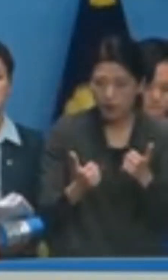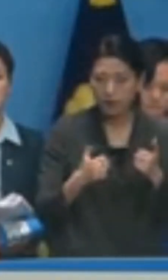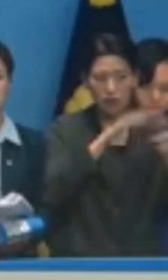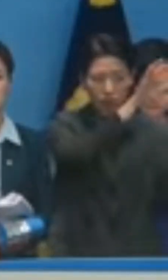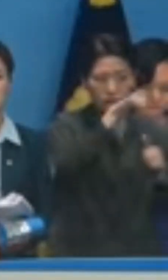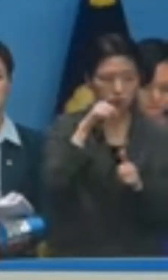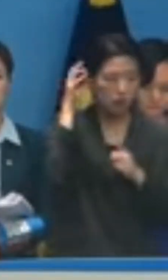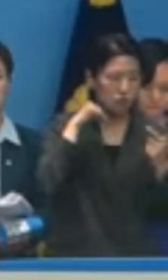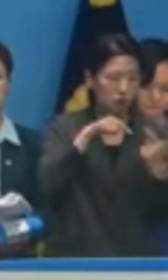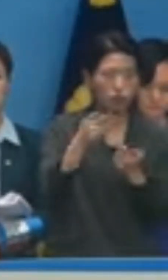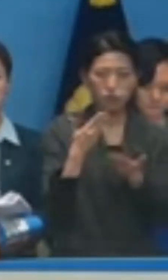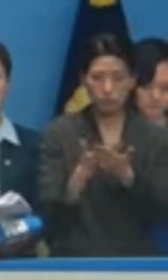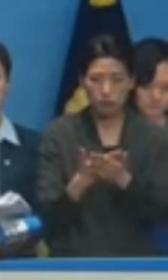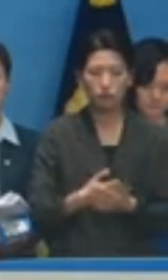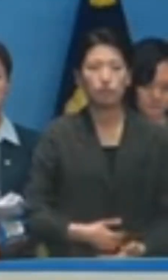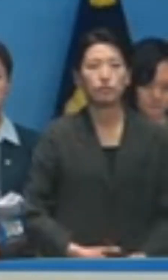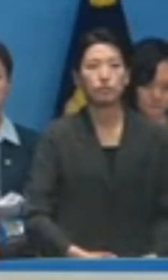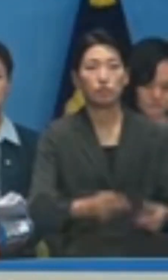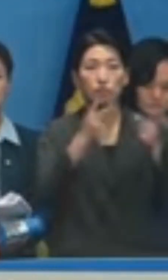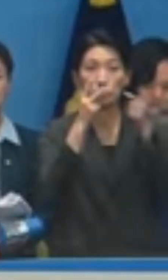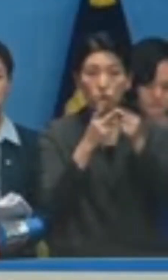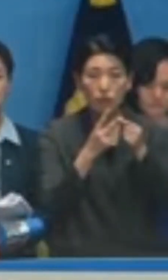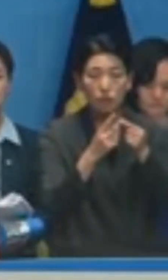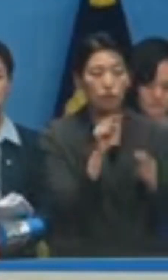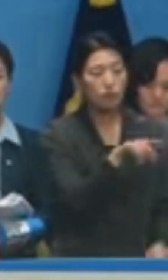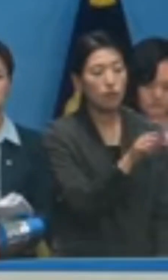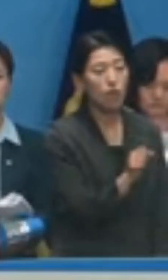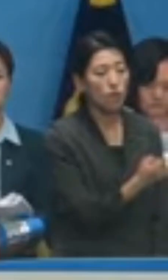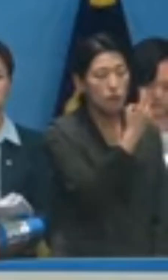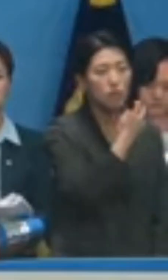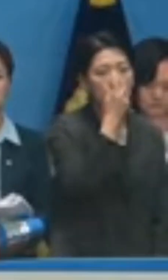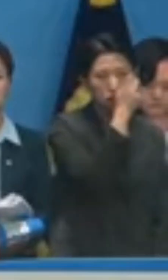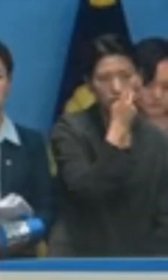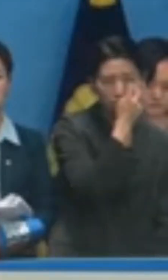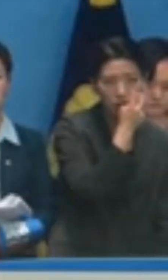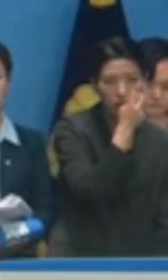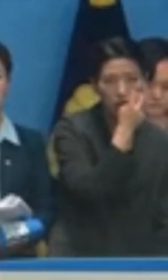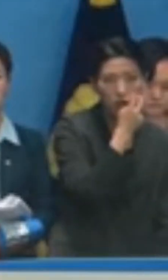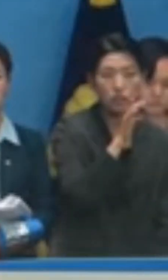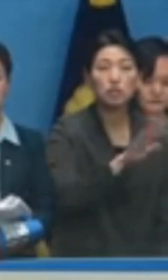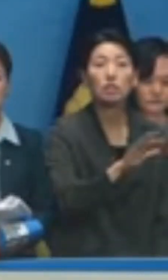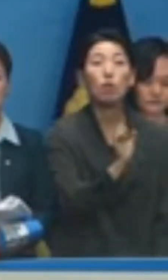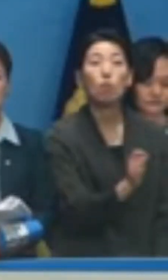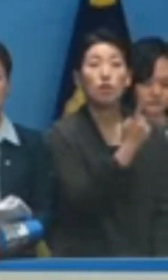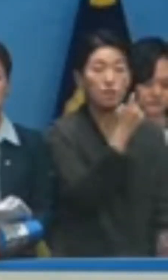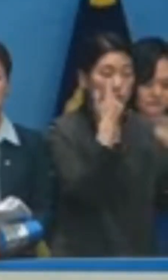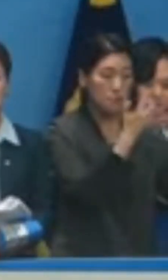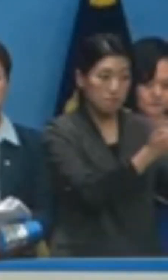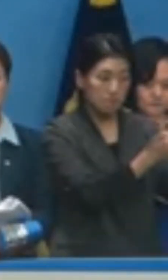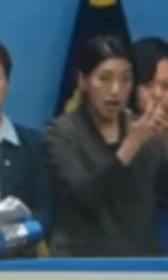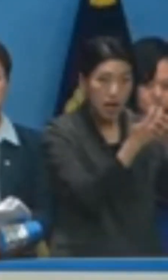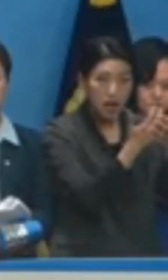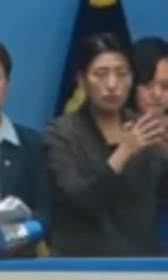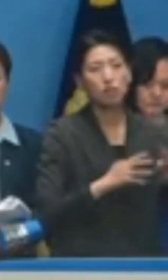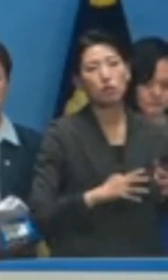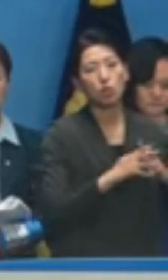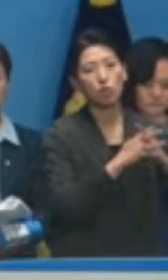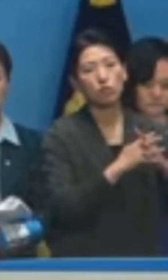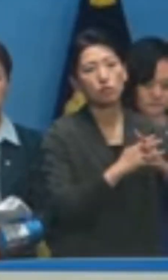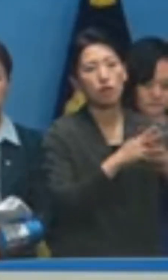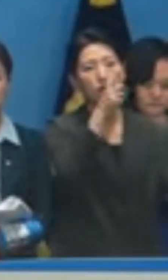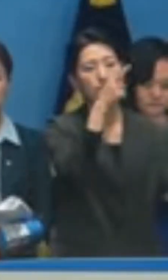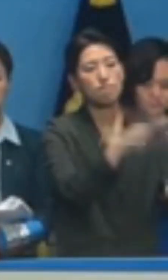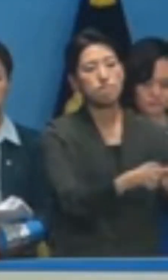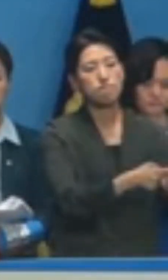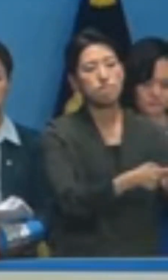촉구합니다. 둘째, 붕괴 사고 원인 규명 전까지 모든 공사 진행을 결사 반대합니다. 현재까지 붕괴